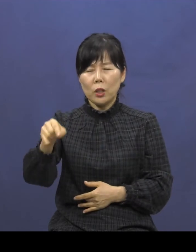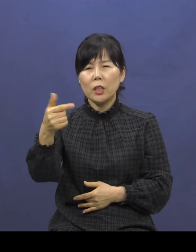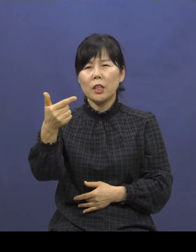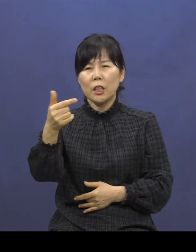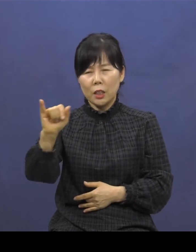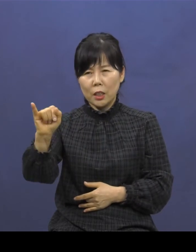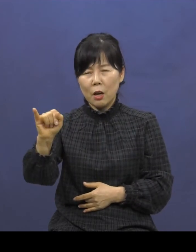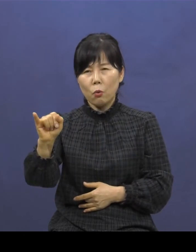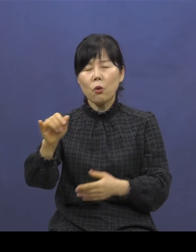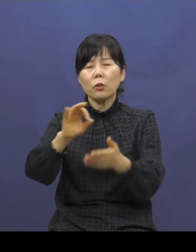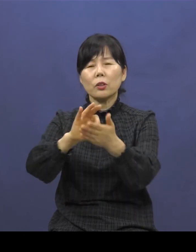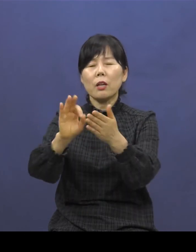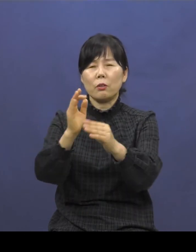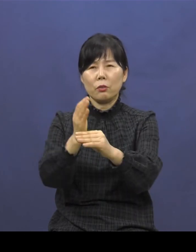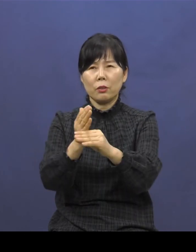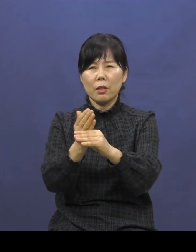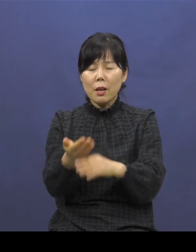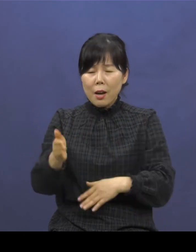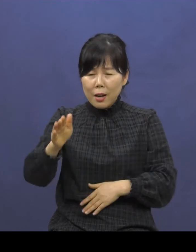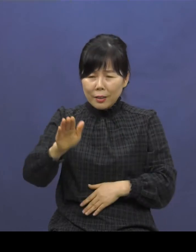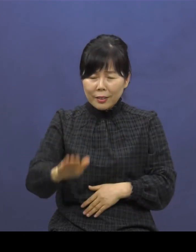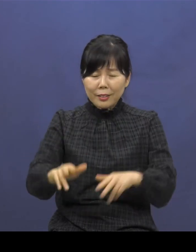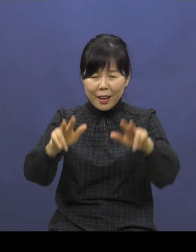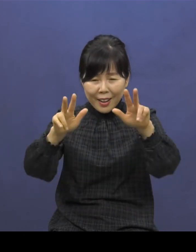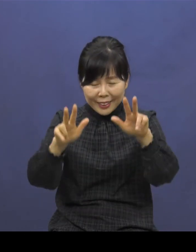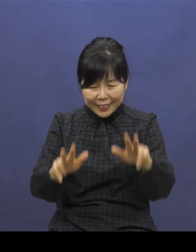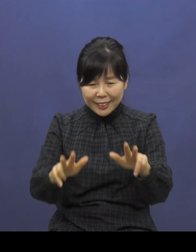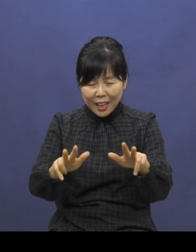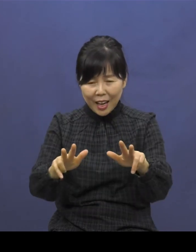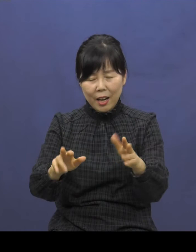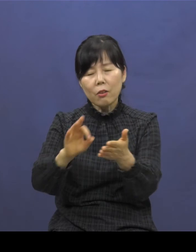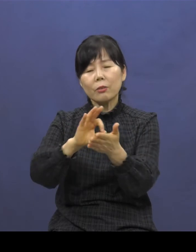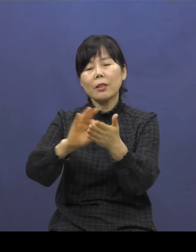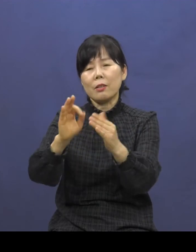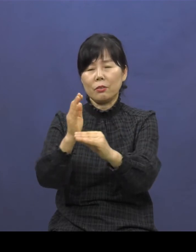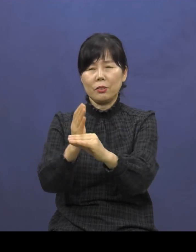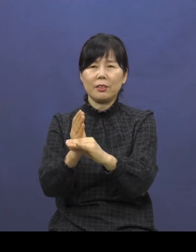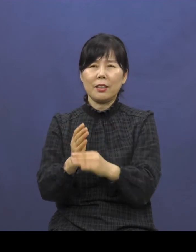but now로 가고 있습니다. 예, 그러나 이제